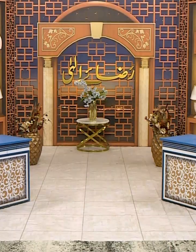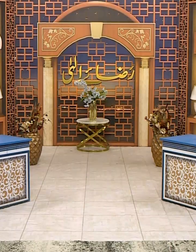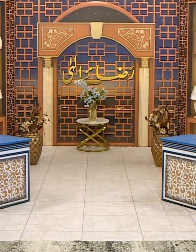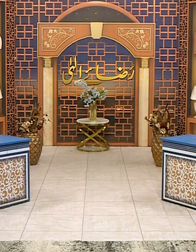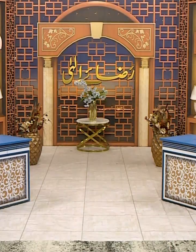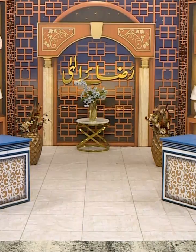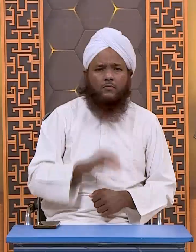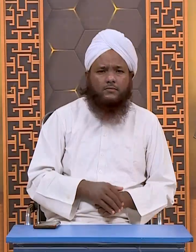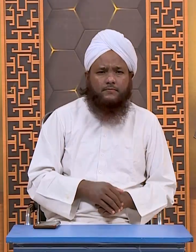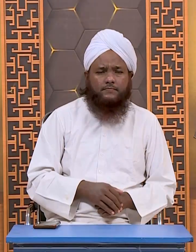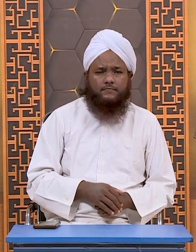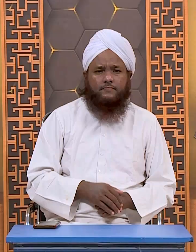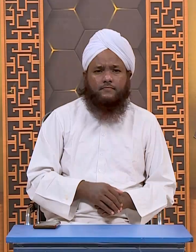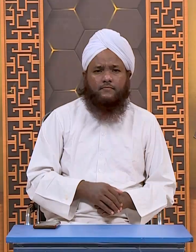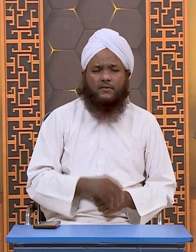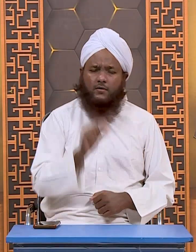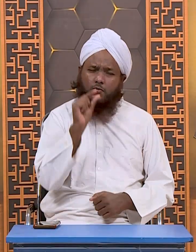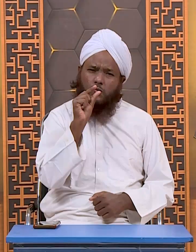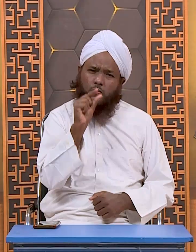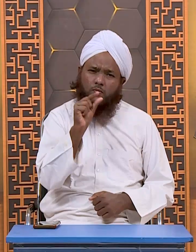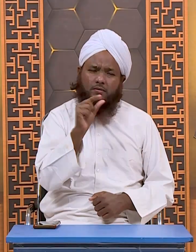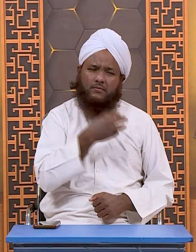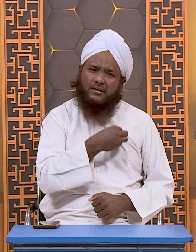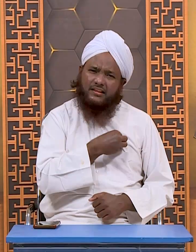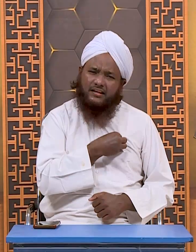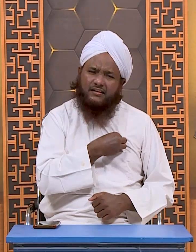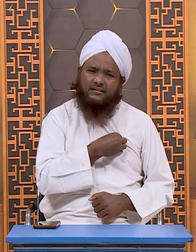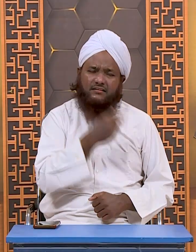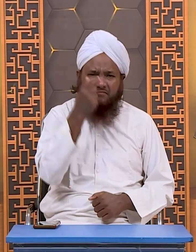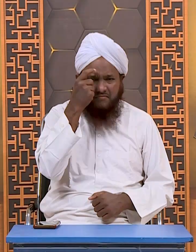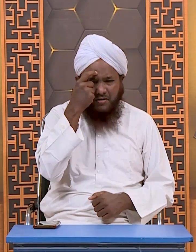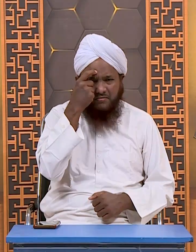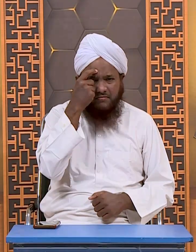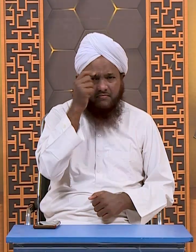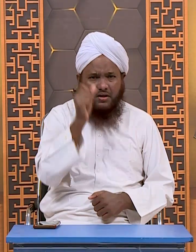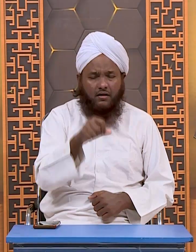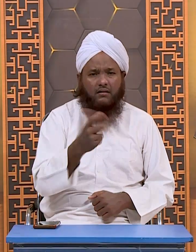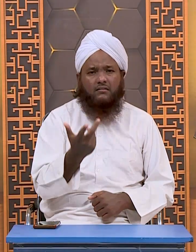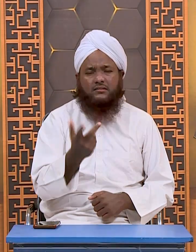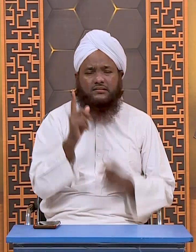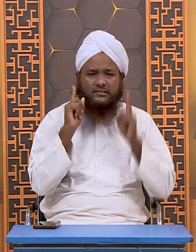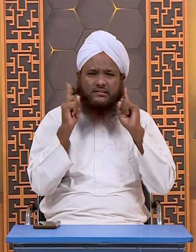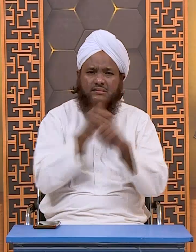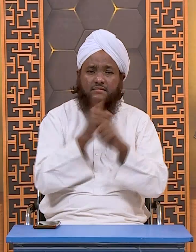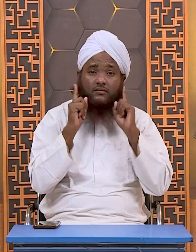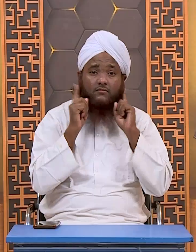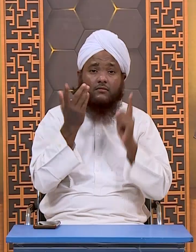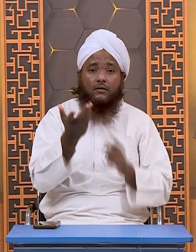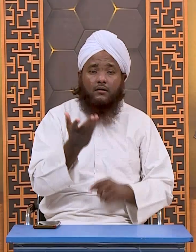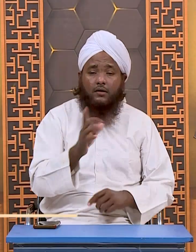بہت سے افراد جو تھوڑی سی تکلیف ملنے پر معاذ اللہ ثم معاذ اللہ وہ اللہ پاک کی بارگاہ میں شکایات شروع کر